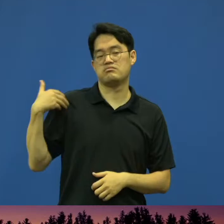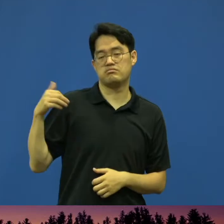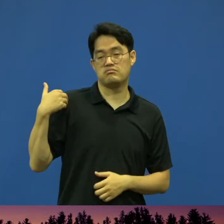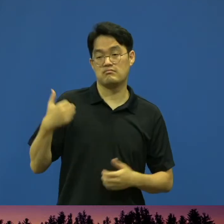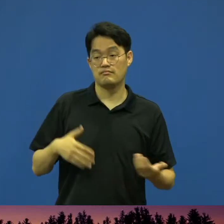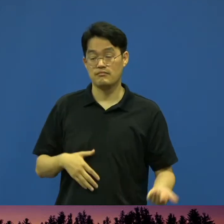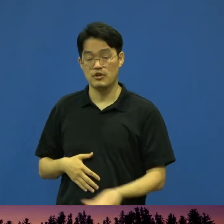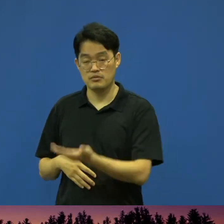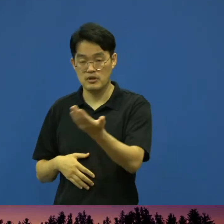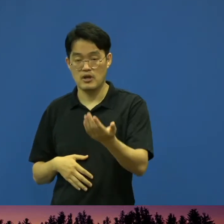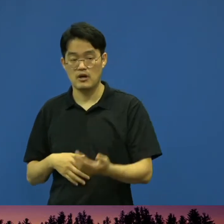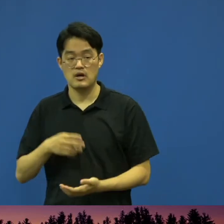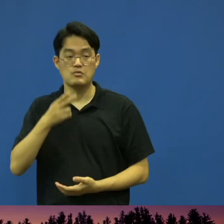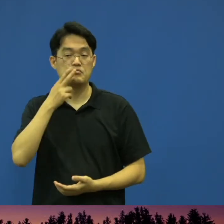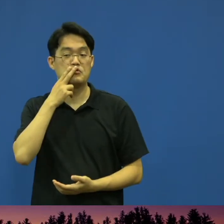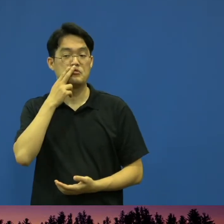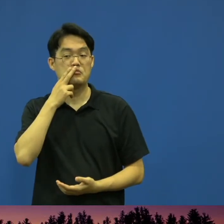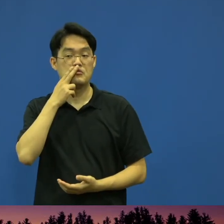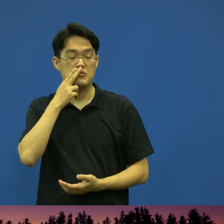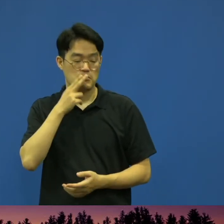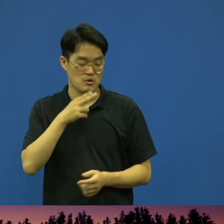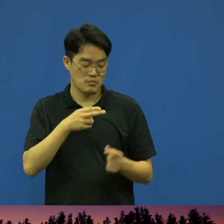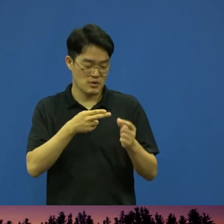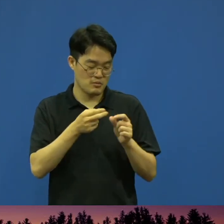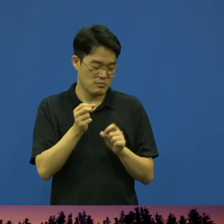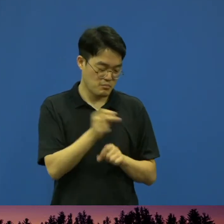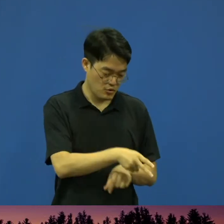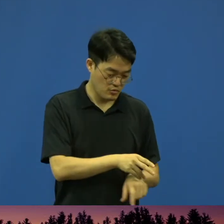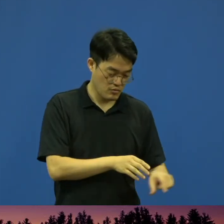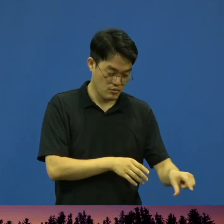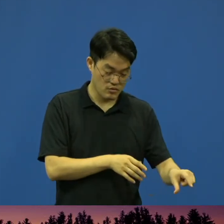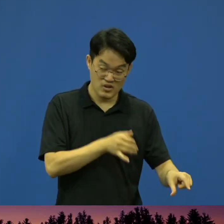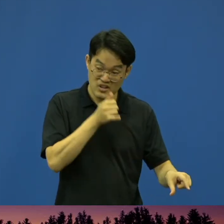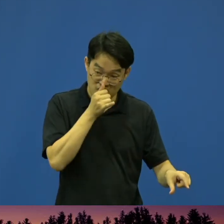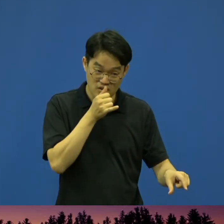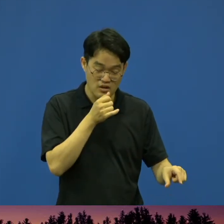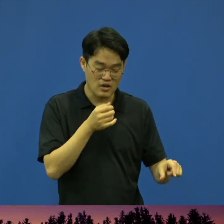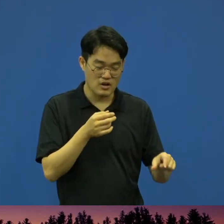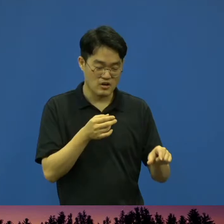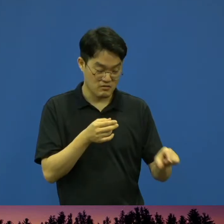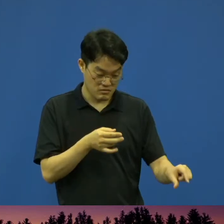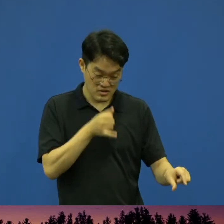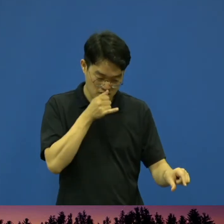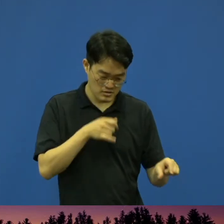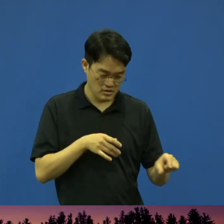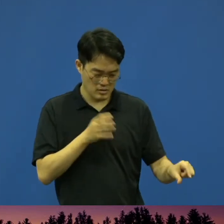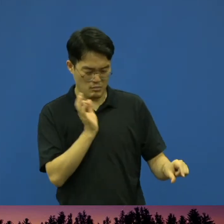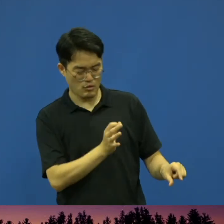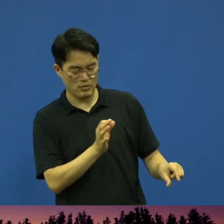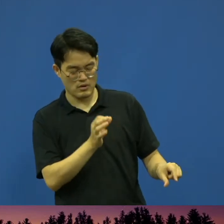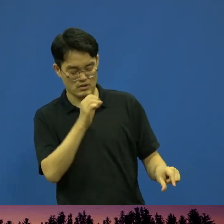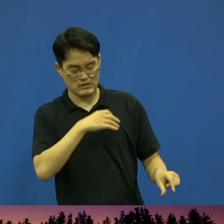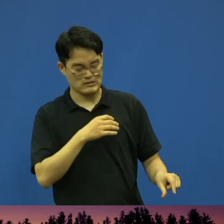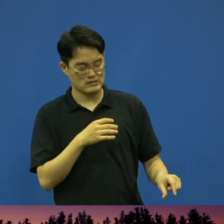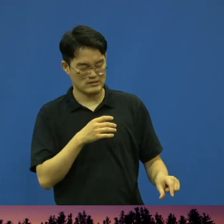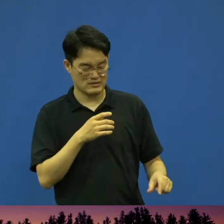담배꽁초는 언제나 사람들이 밟고 지나가죠. 담배꽁초가 있으면 인상을 찌푸리며 지나갑니다.